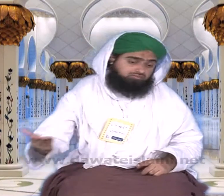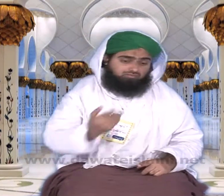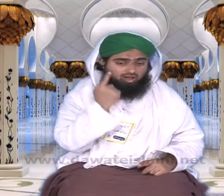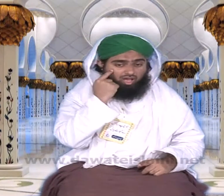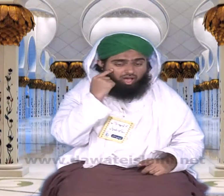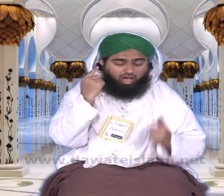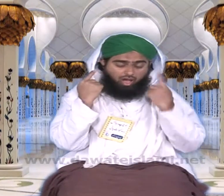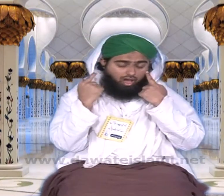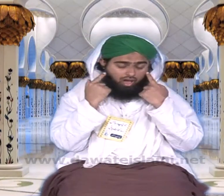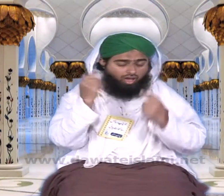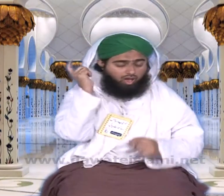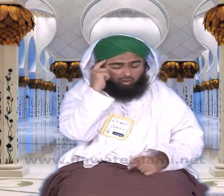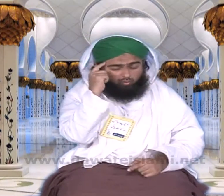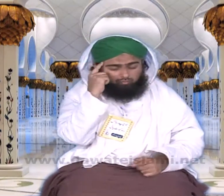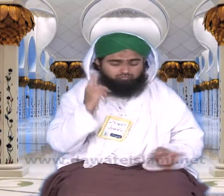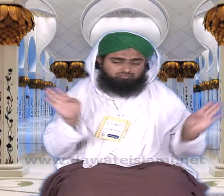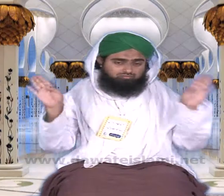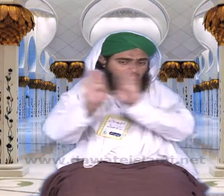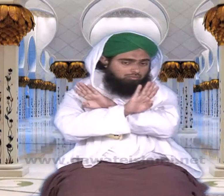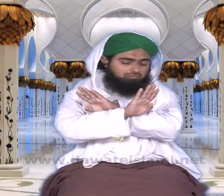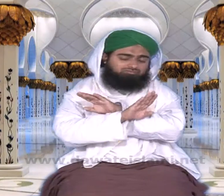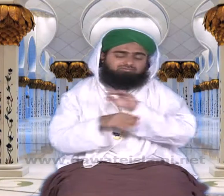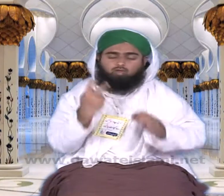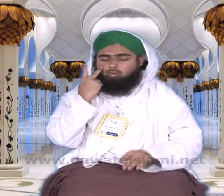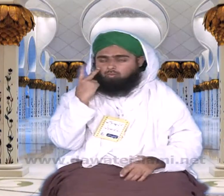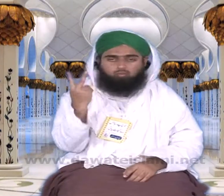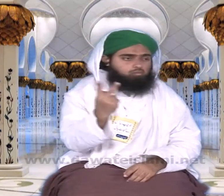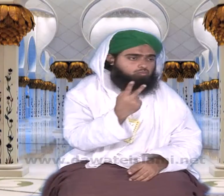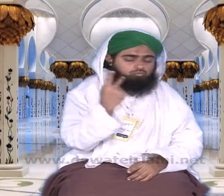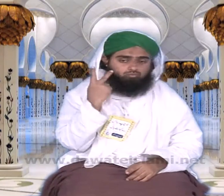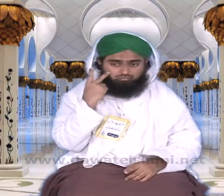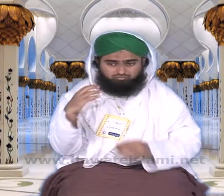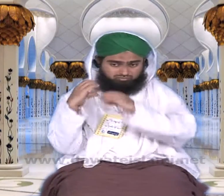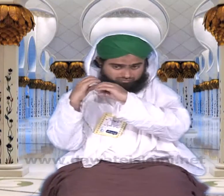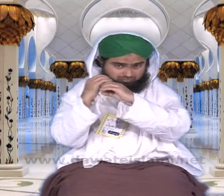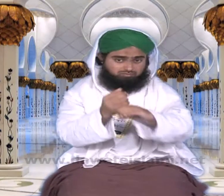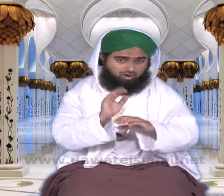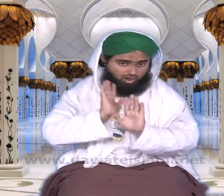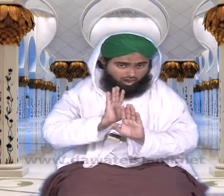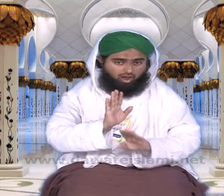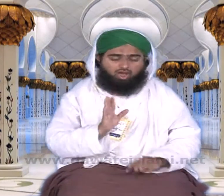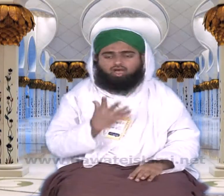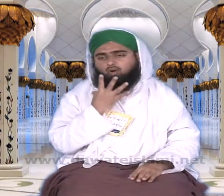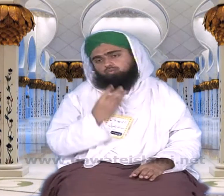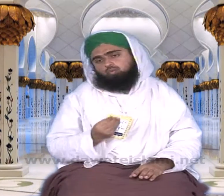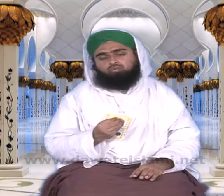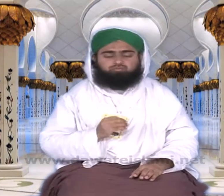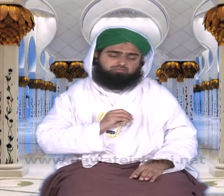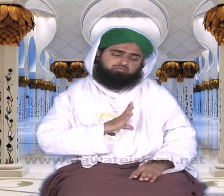افسوس کہ ہماری نگاہوں پر غفلت کے پردے پر ہم روضہ جنادے اٹھتے دیکھتے ہیں